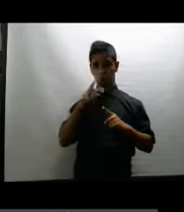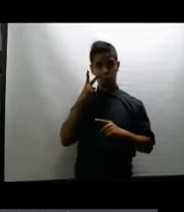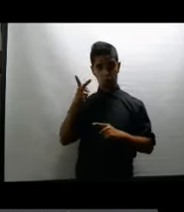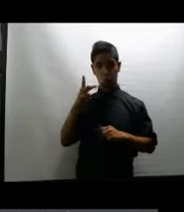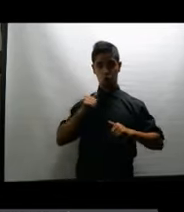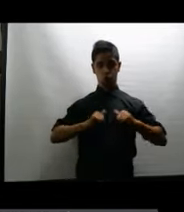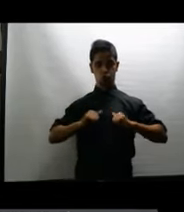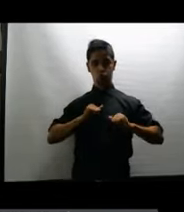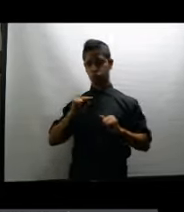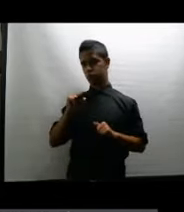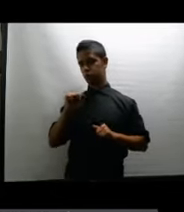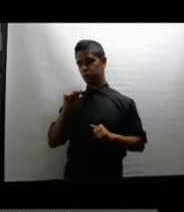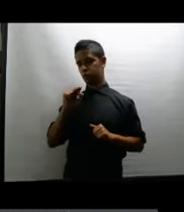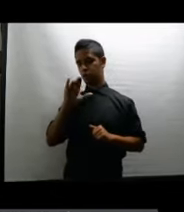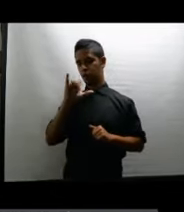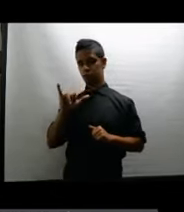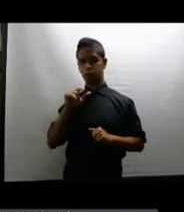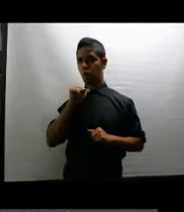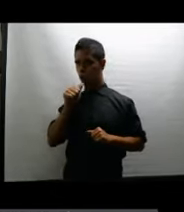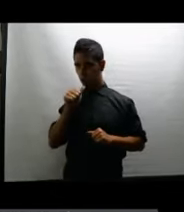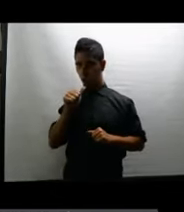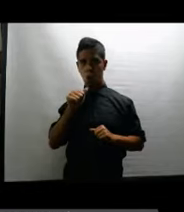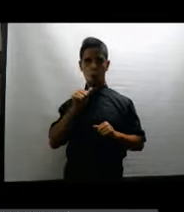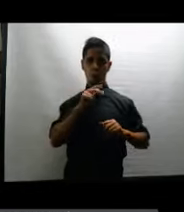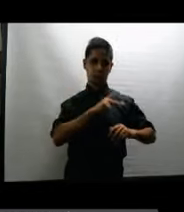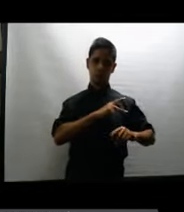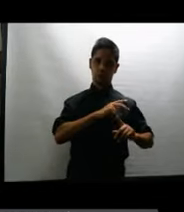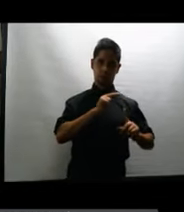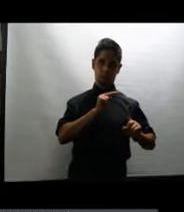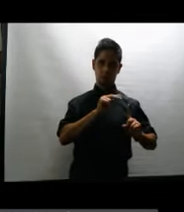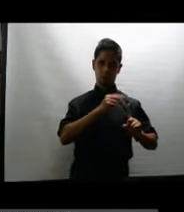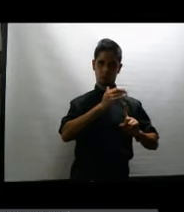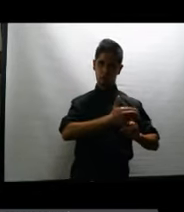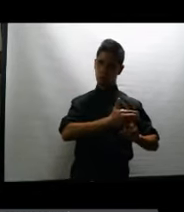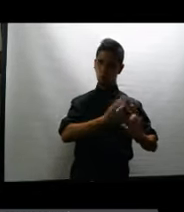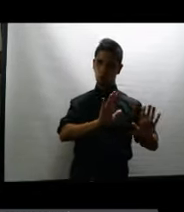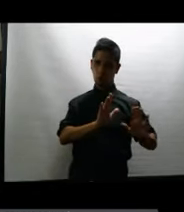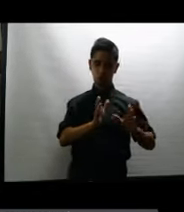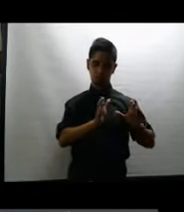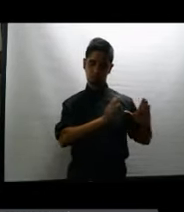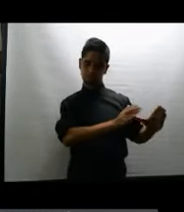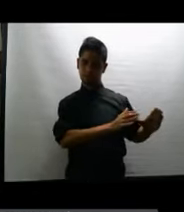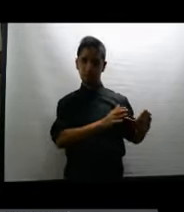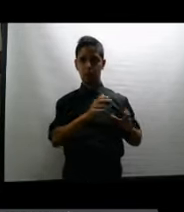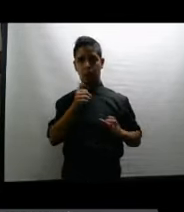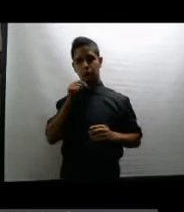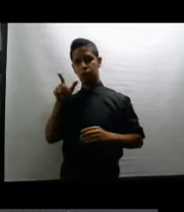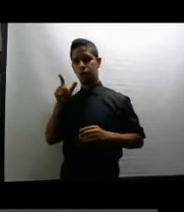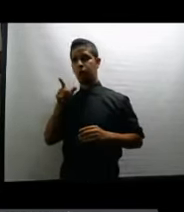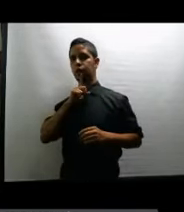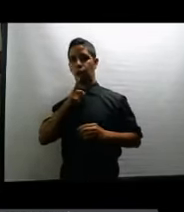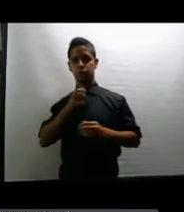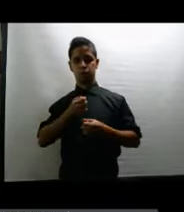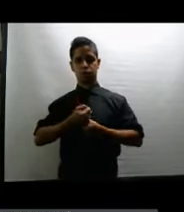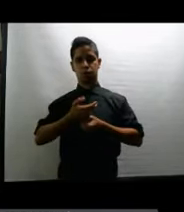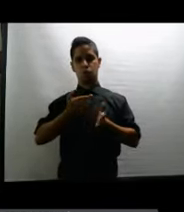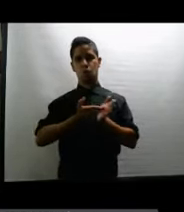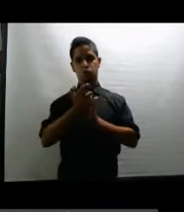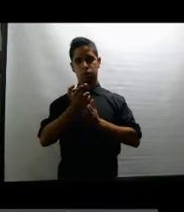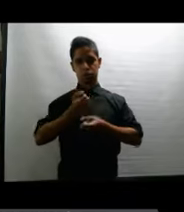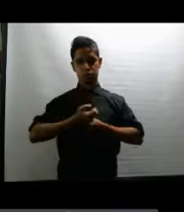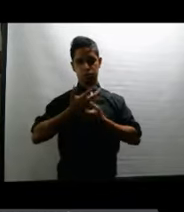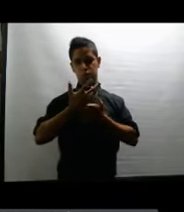un show de Nancy, no un personaje cantando a través de Nancy. Nancy se muestra como es.